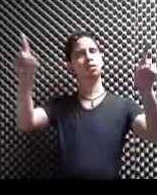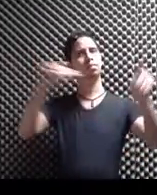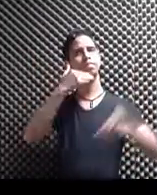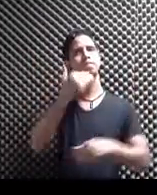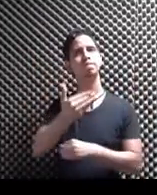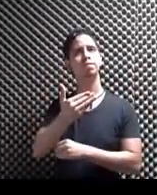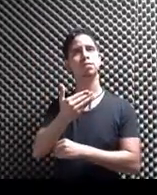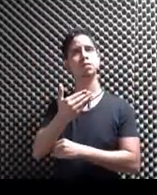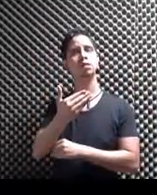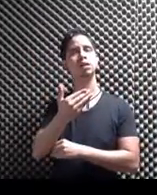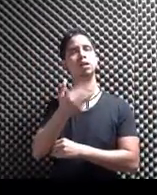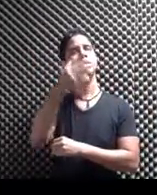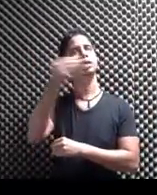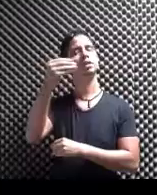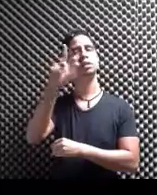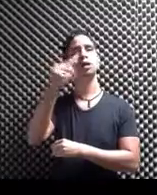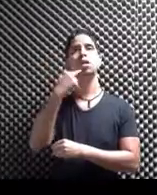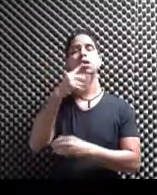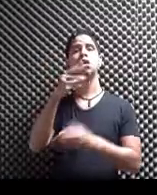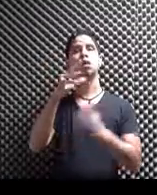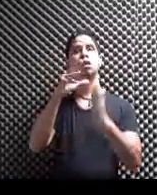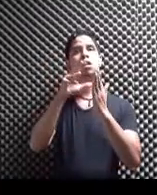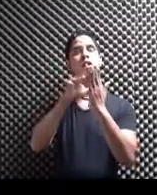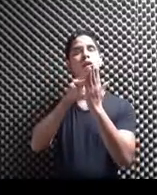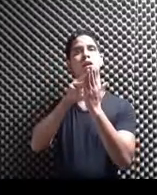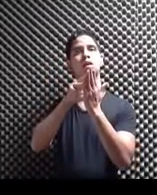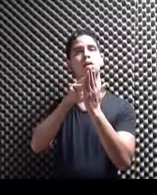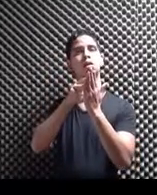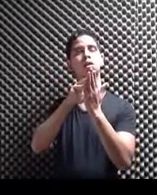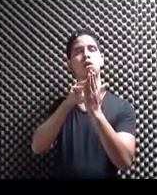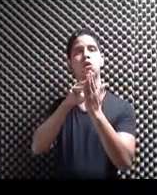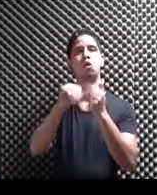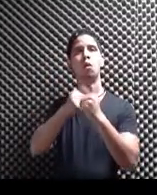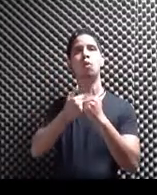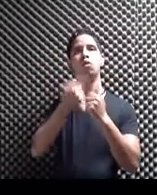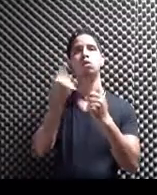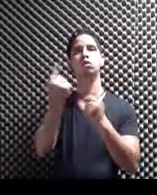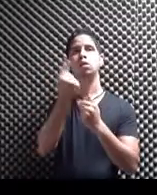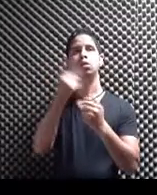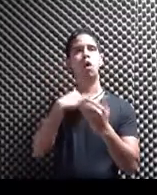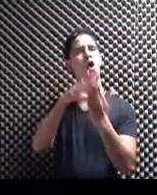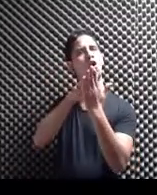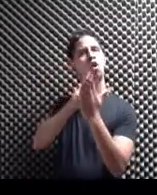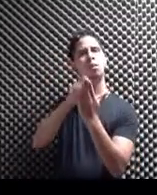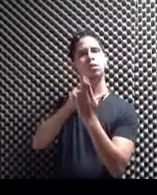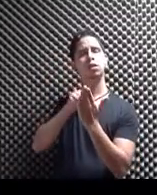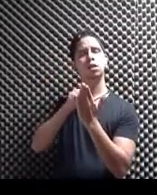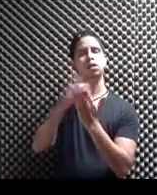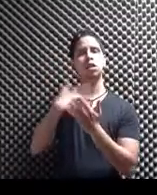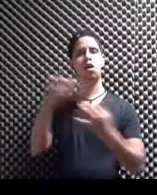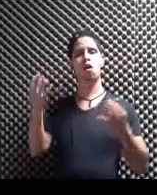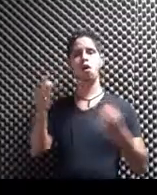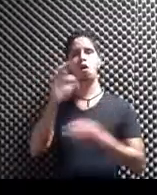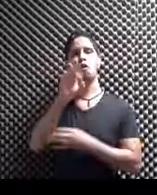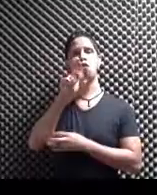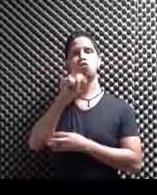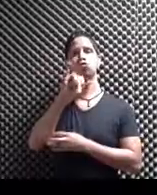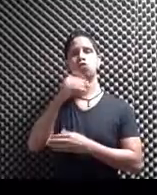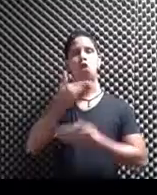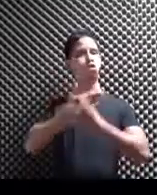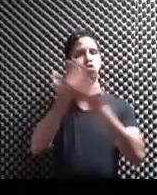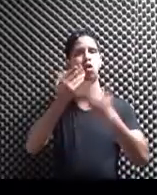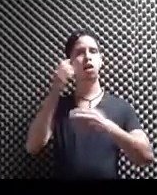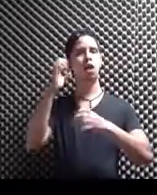y que y que nos copien y que se copien copiense de nosotros que sin fusión no hay evolución